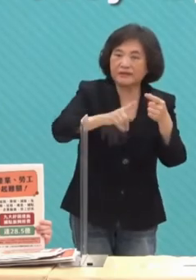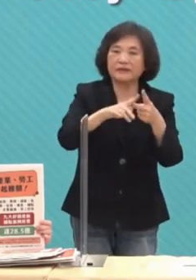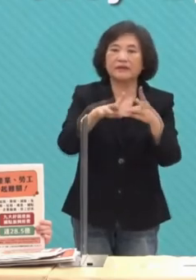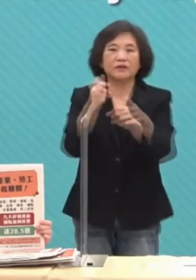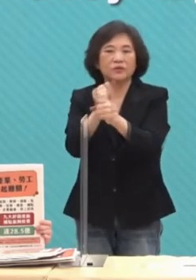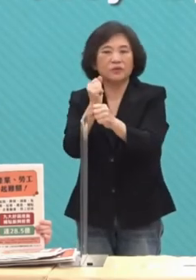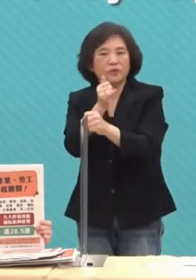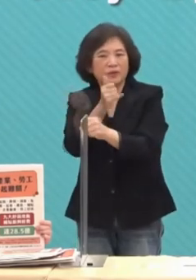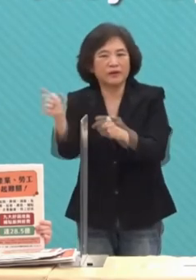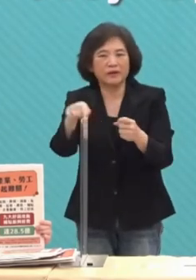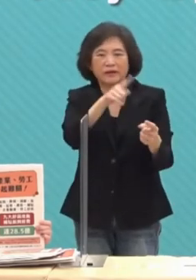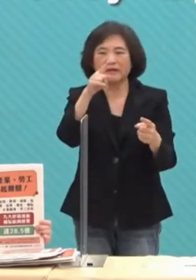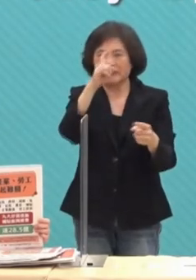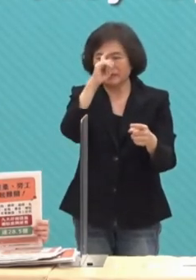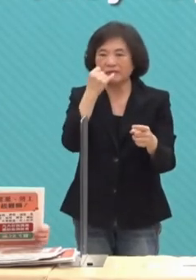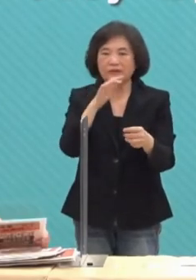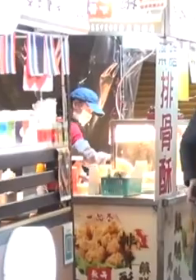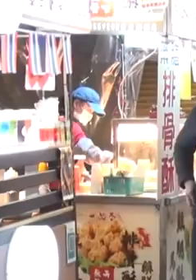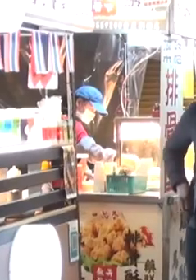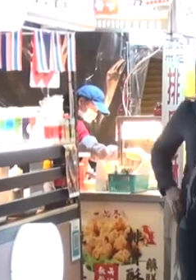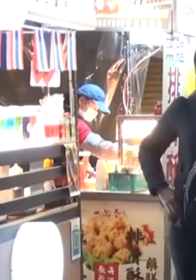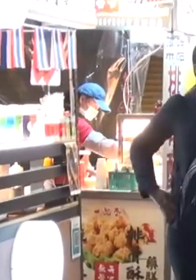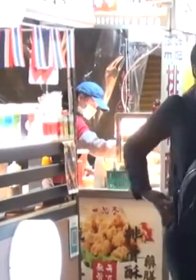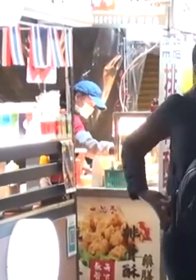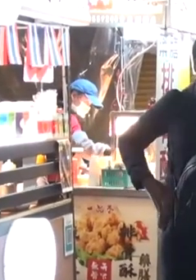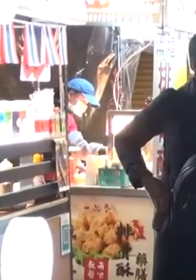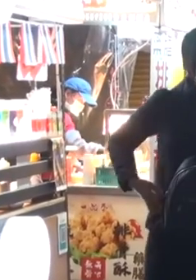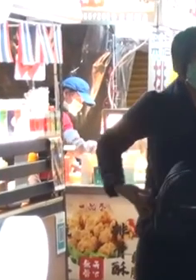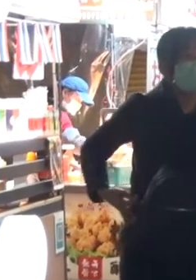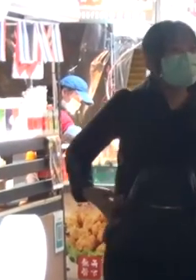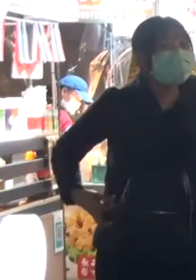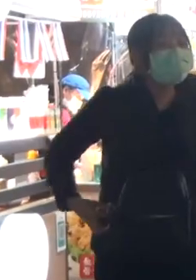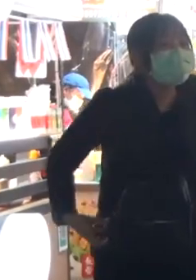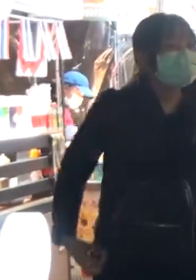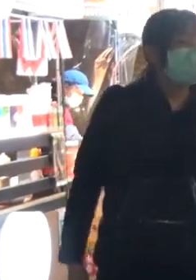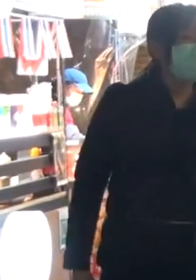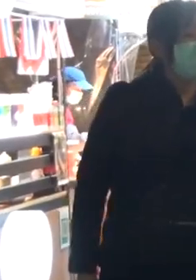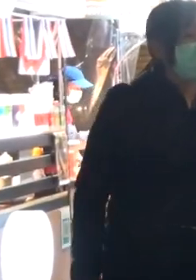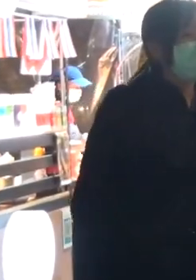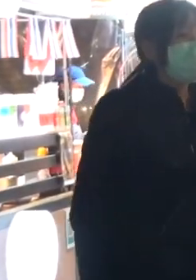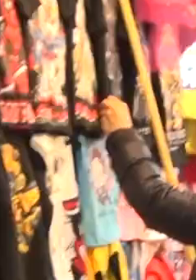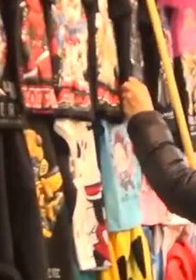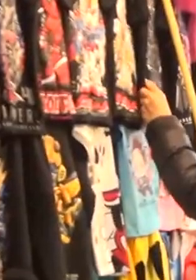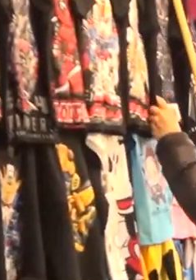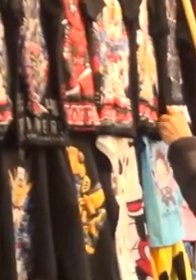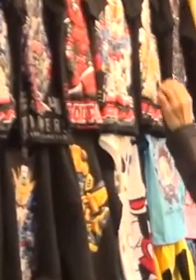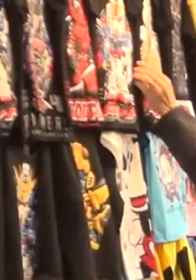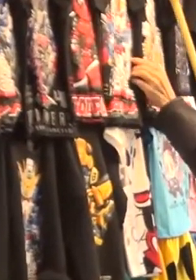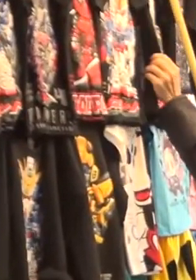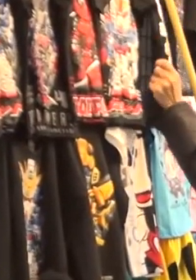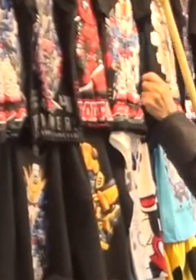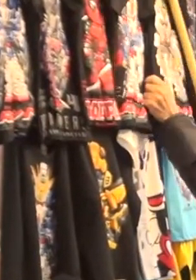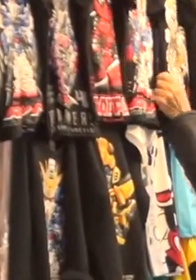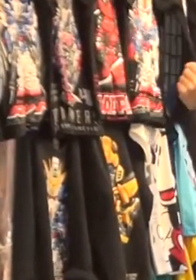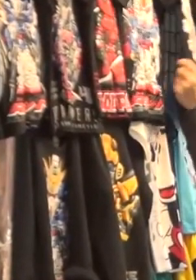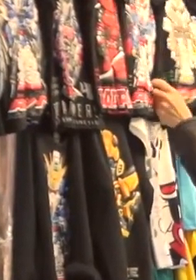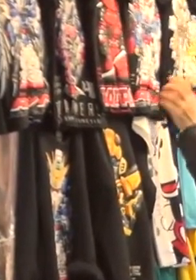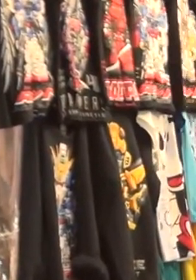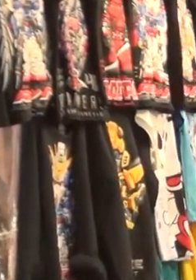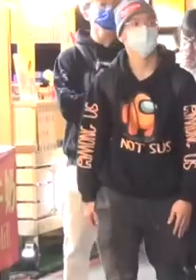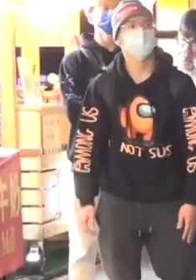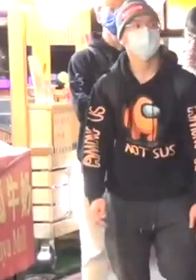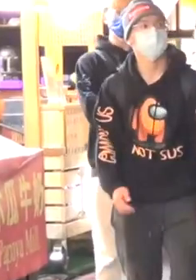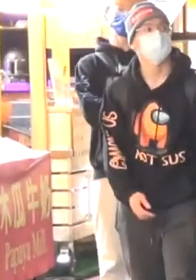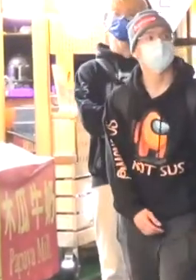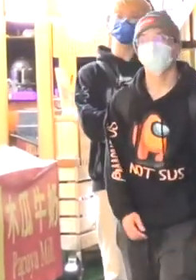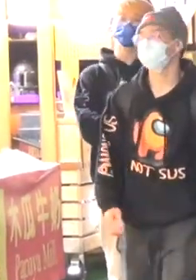那大家一起度过疫情这个难关。 这次纾困将追溯从5月1号开始，直到7月31号，共